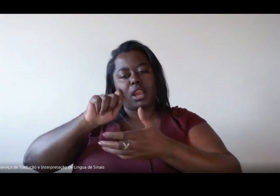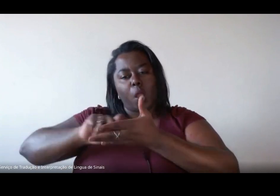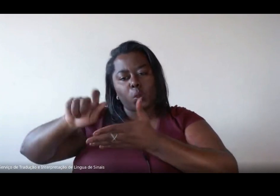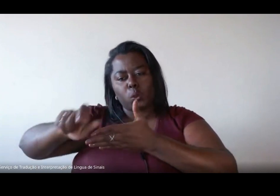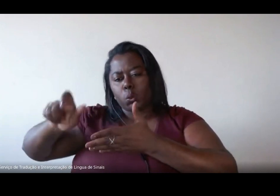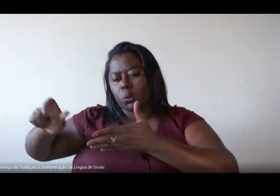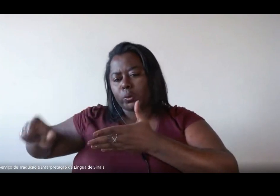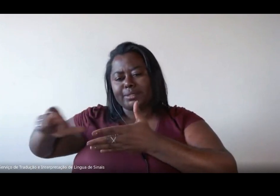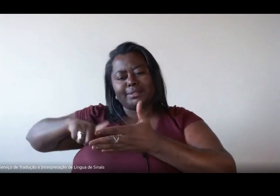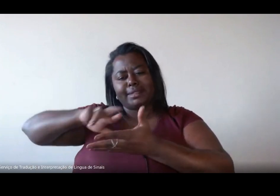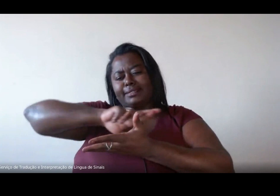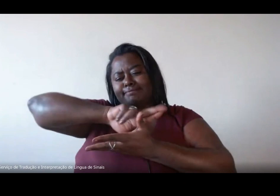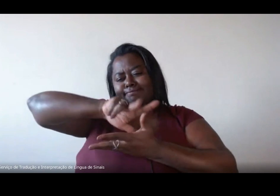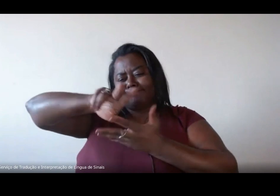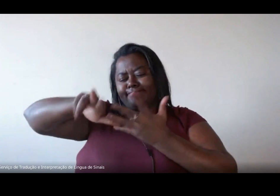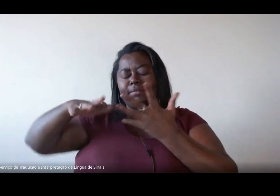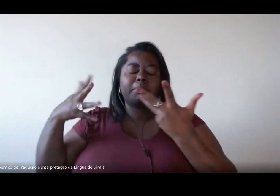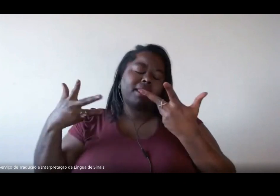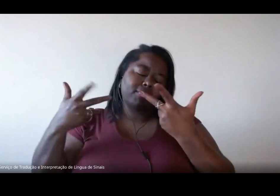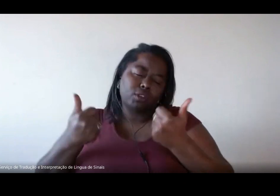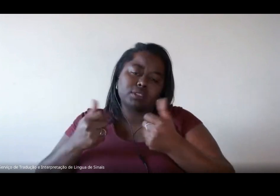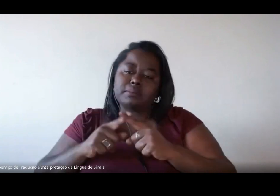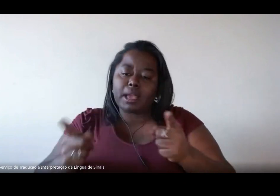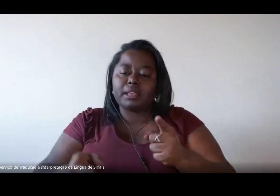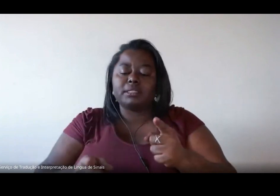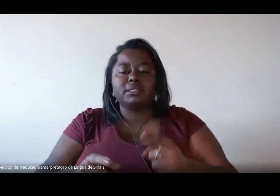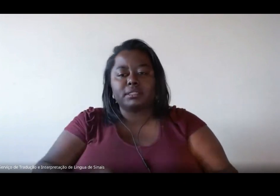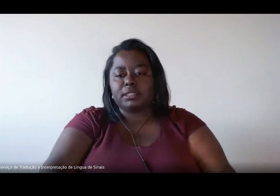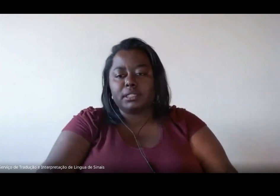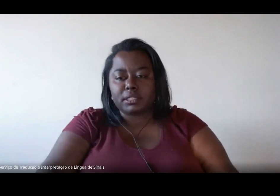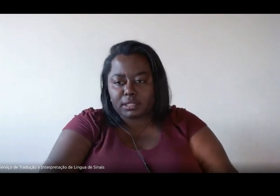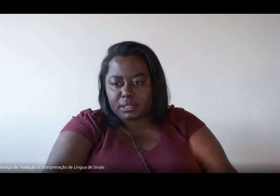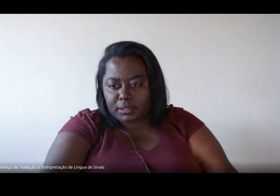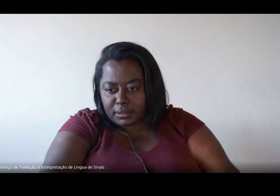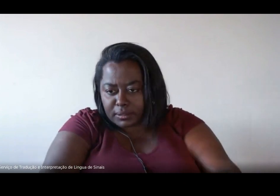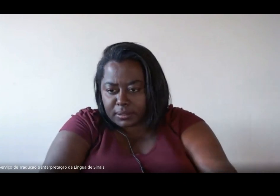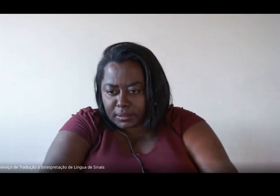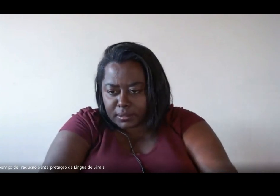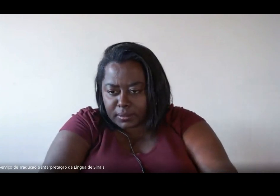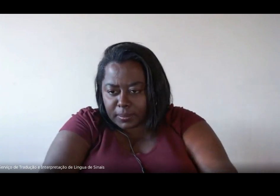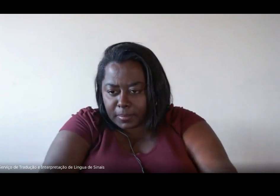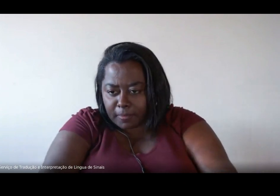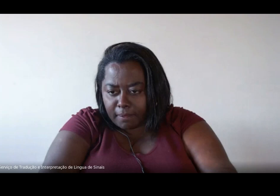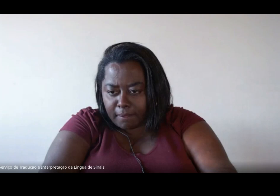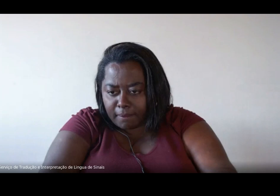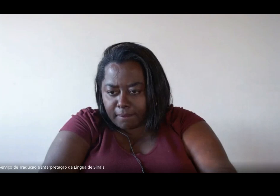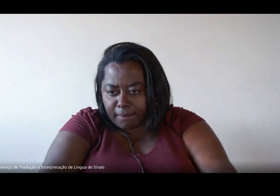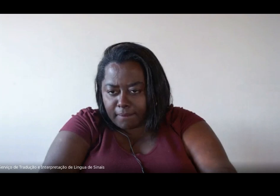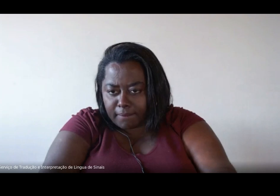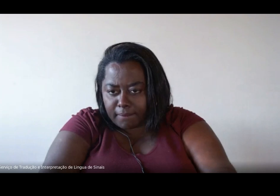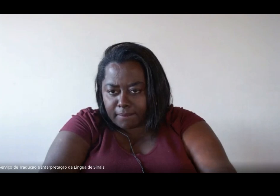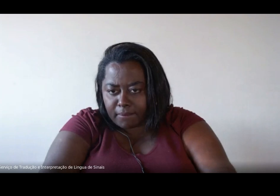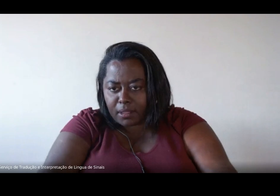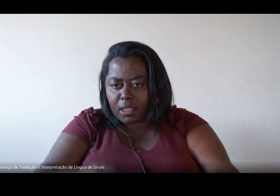maravilhosas, Manguinu, Peixe, esse povo todo maravilhoso, maravilhoso. Mas, assim, é porque o Chorodô sempre foi meu parceiro já há muito